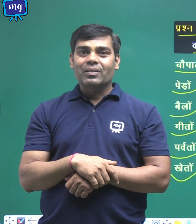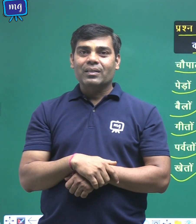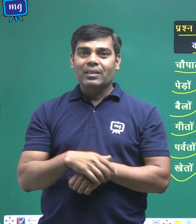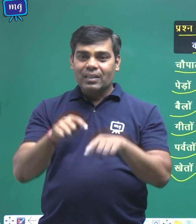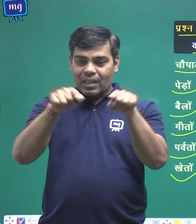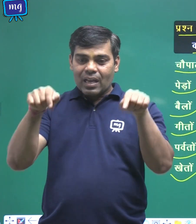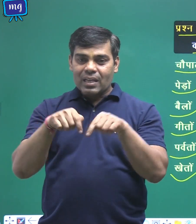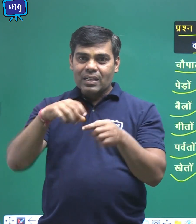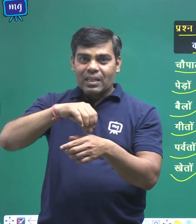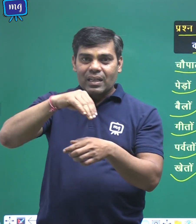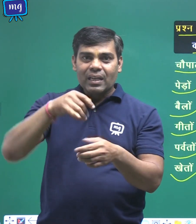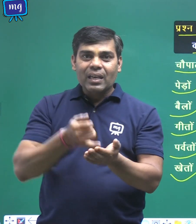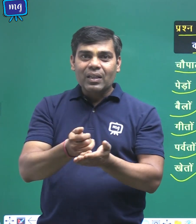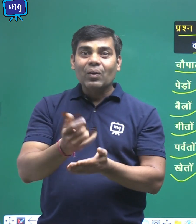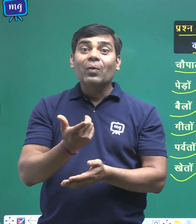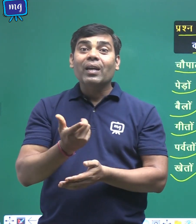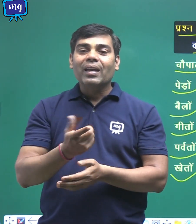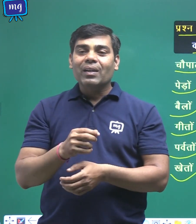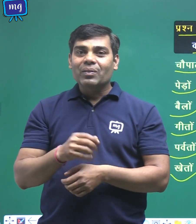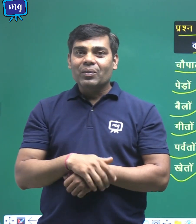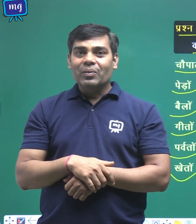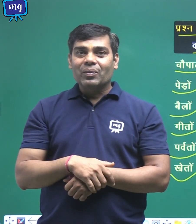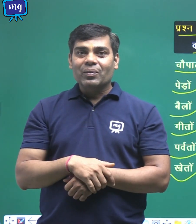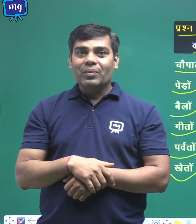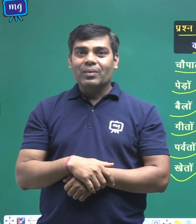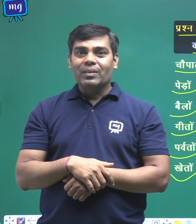खेतों, क्या आएगा बच्चों?